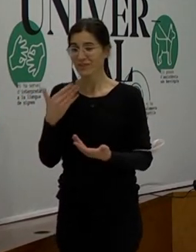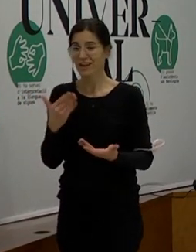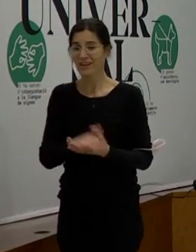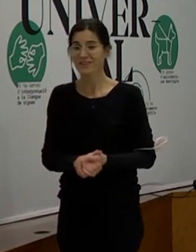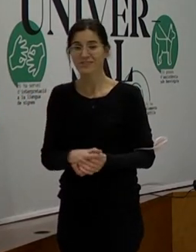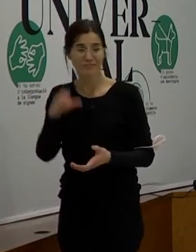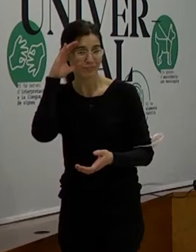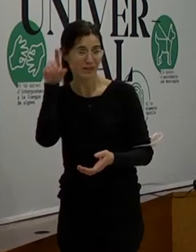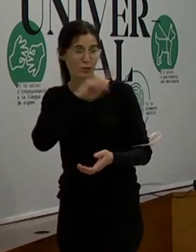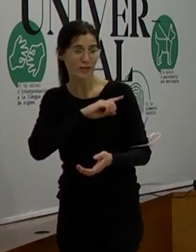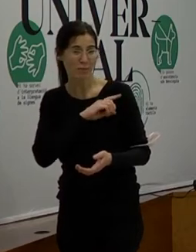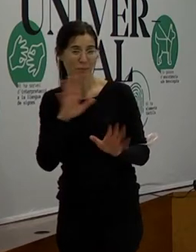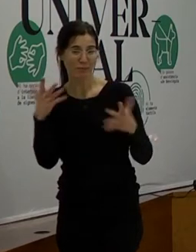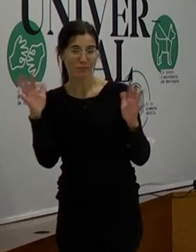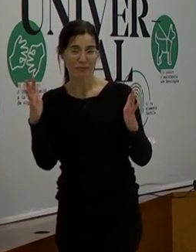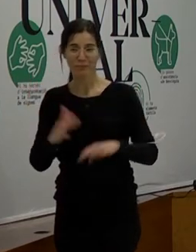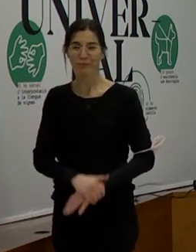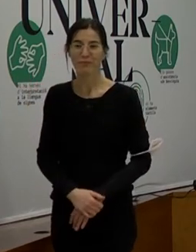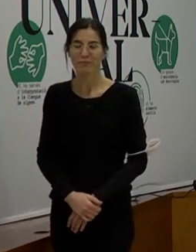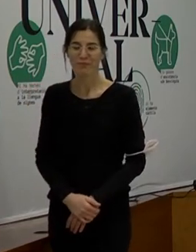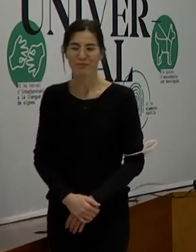gràcies per escoltar-me.